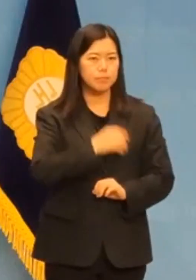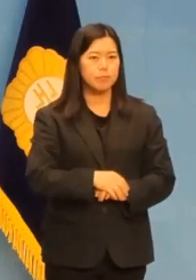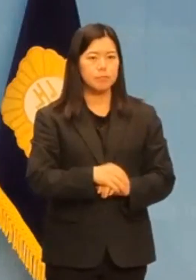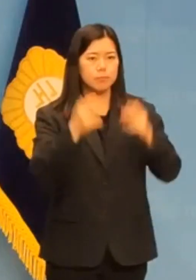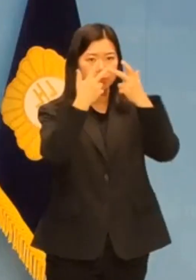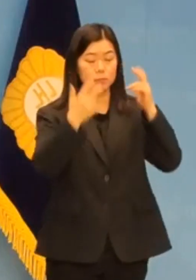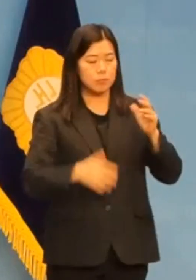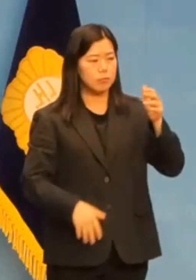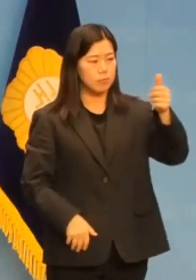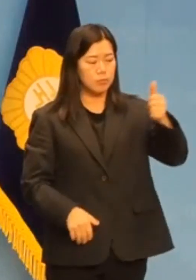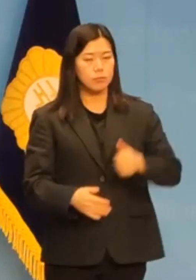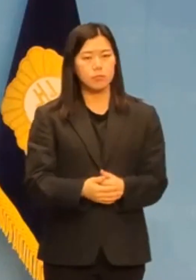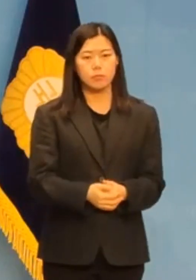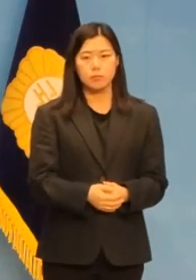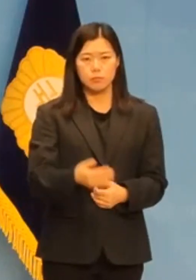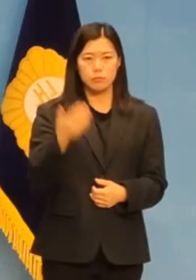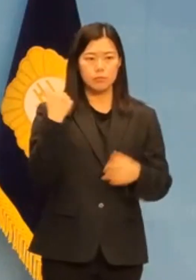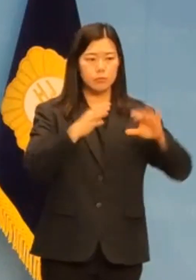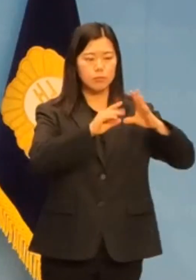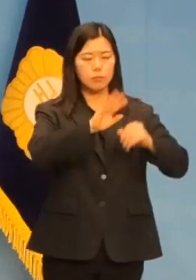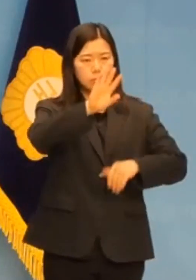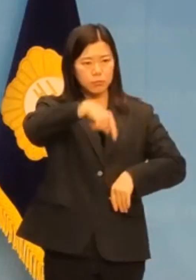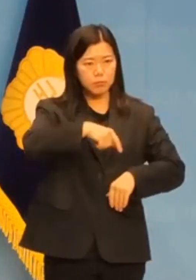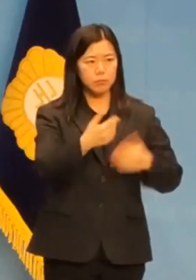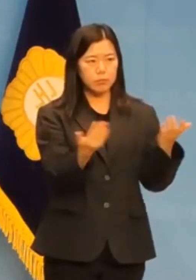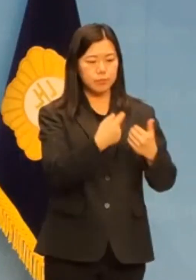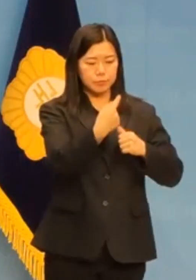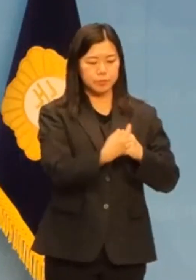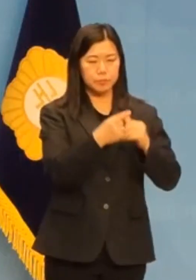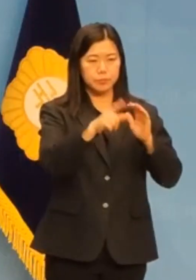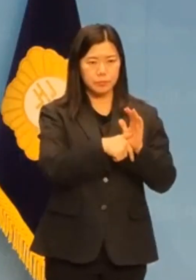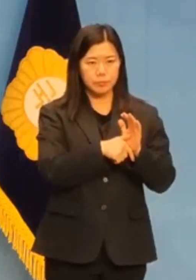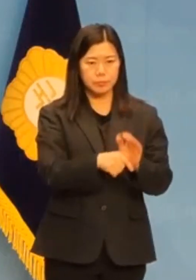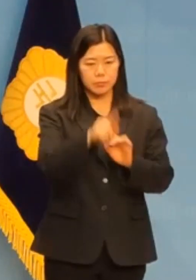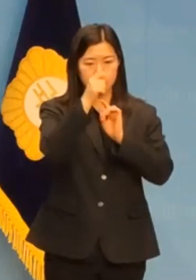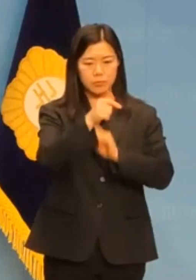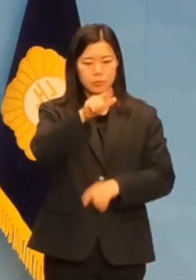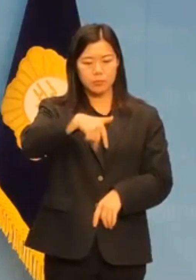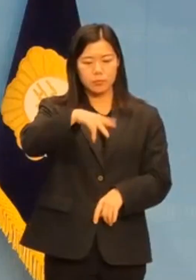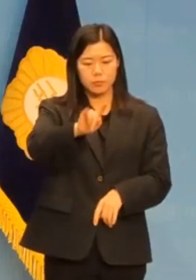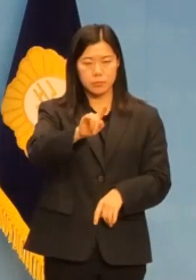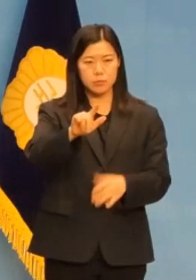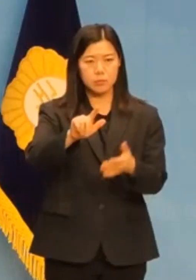대통령은 앞서 국토교통부 업무보고에서 이학재 사장을